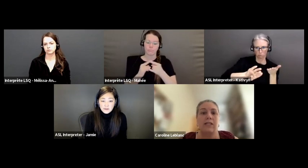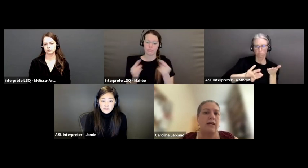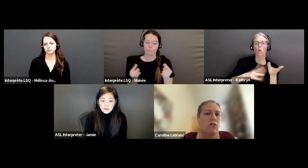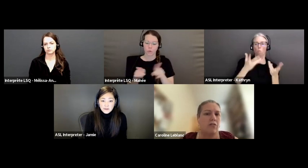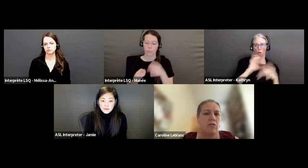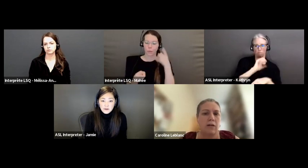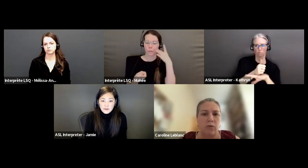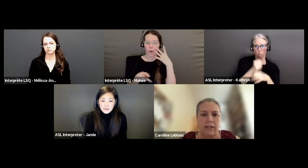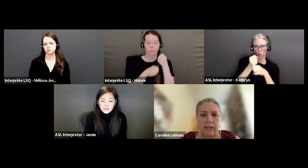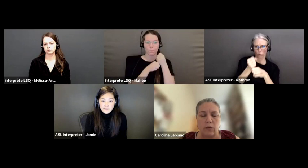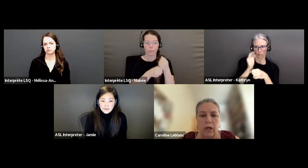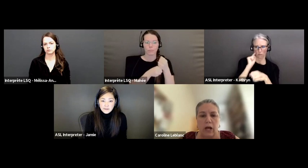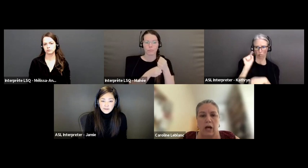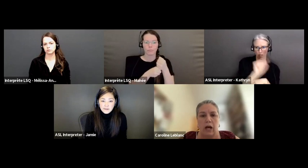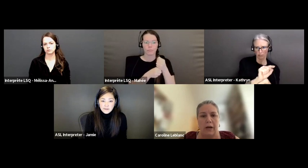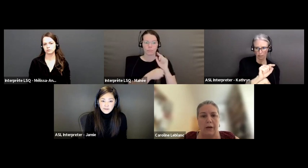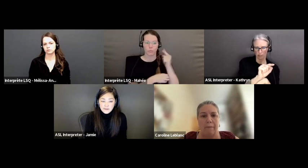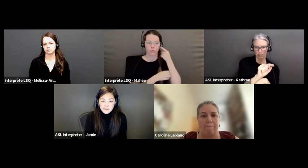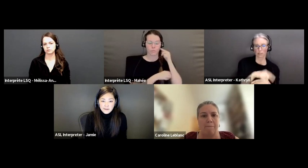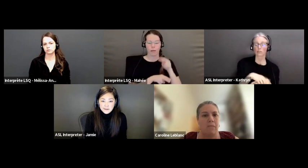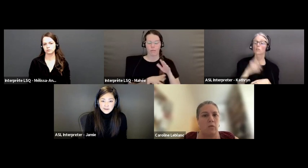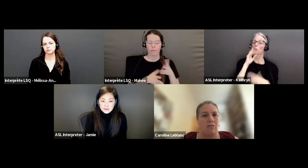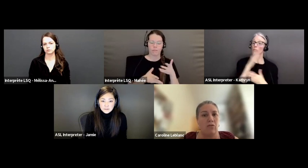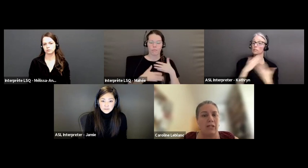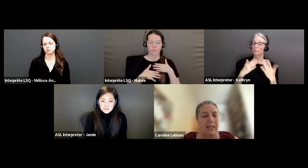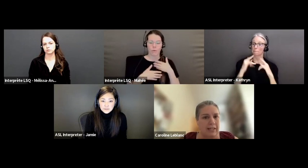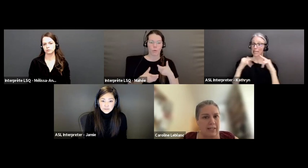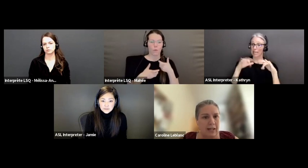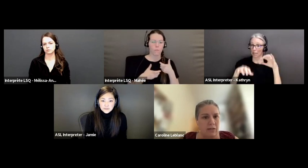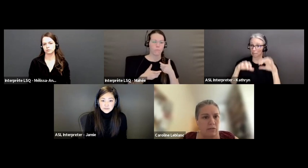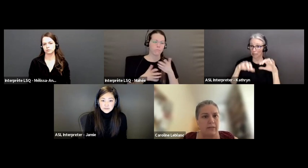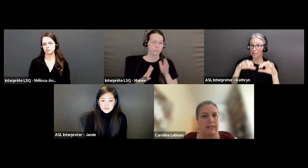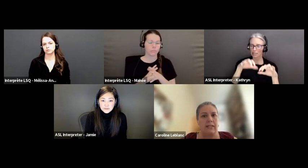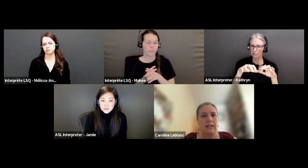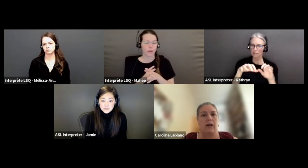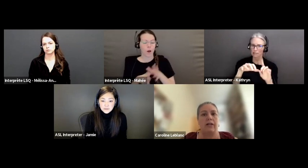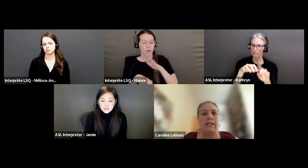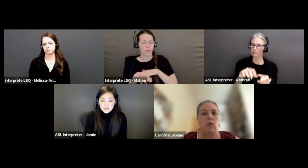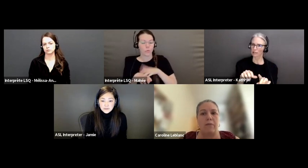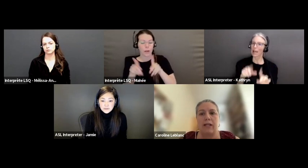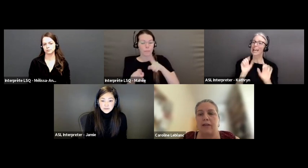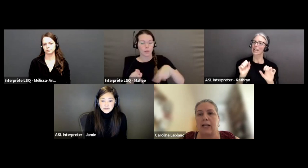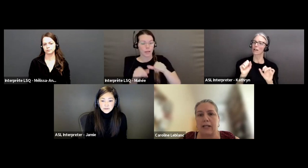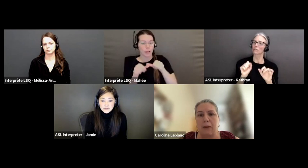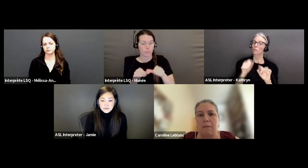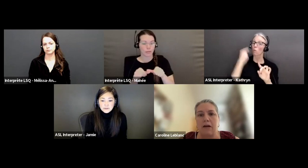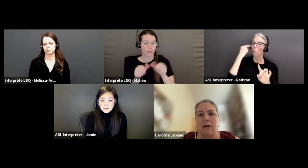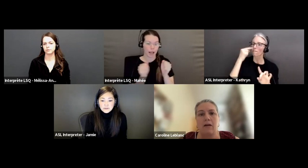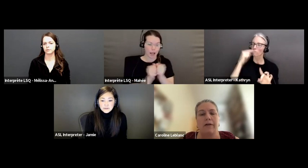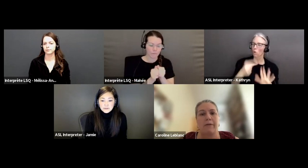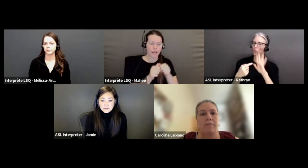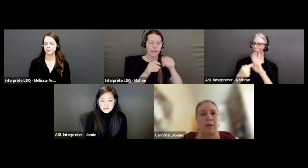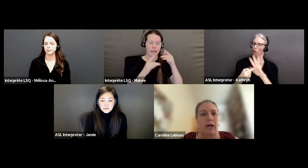ce qui est confrontant pour les élus. Au niveau des résidents aussi qui cohabitent avec les